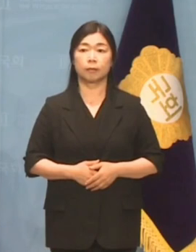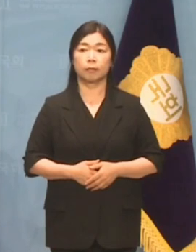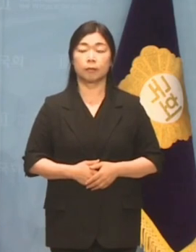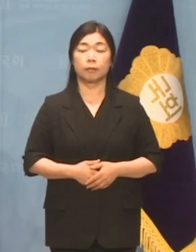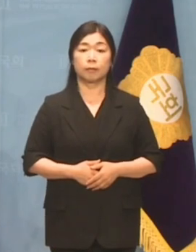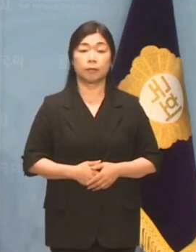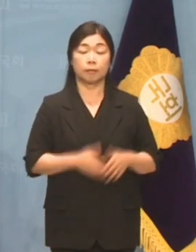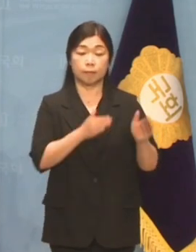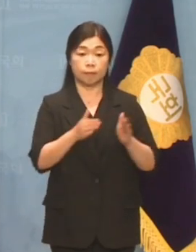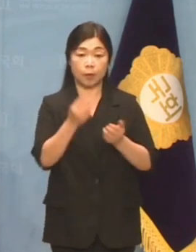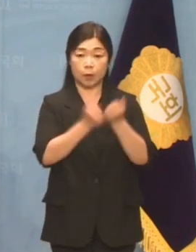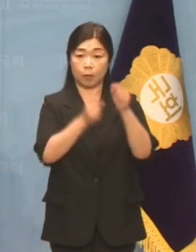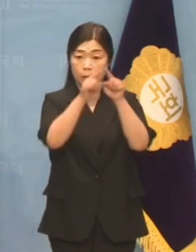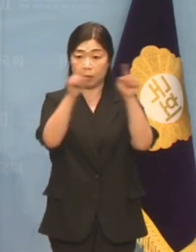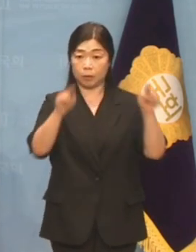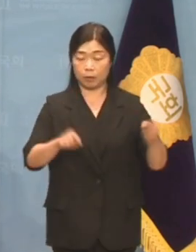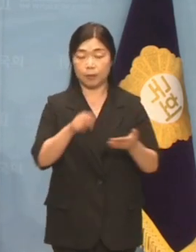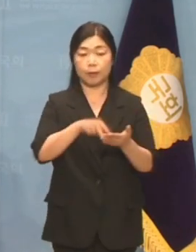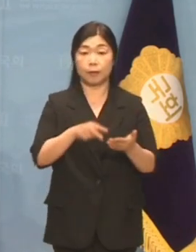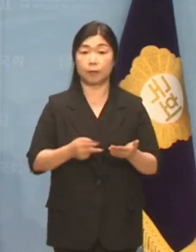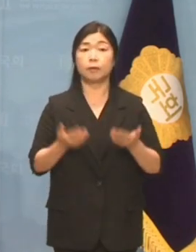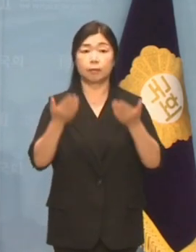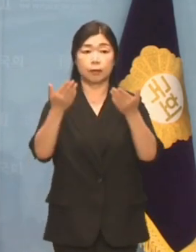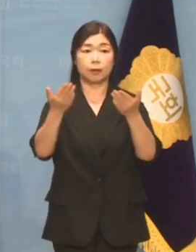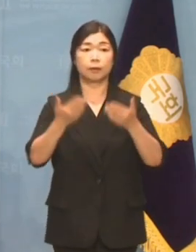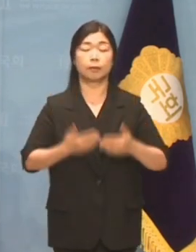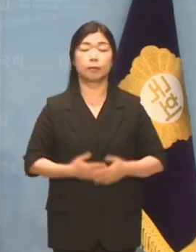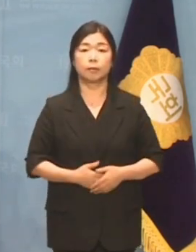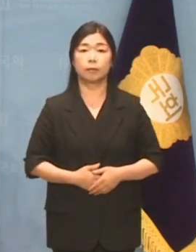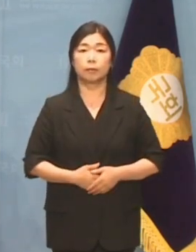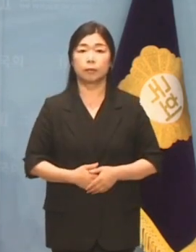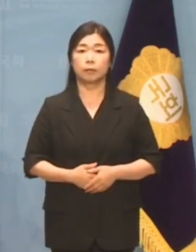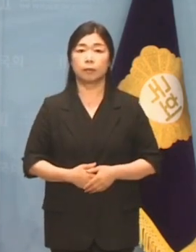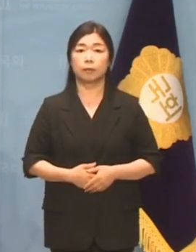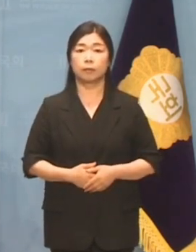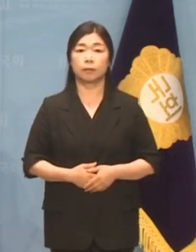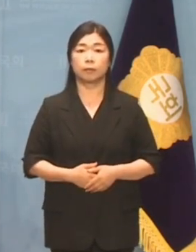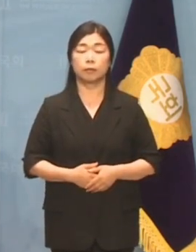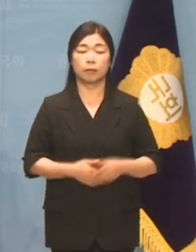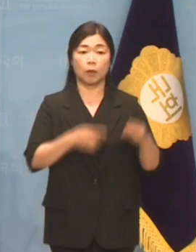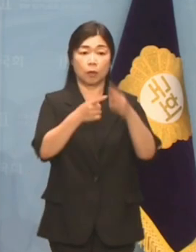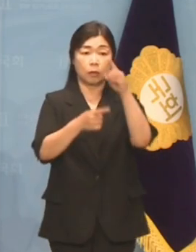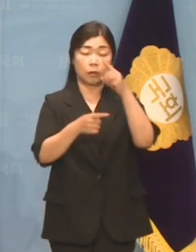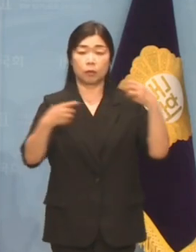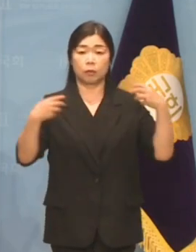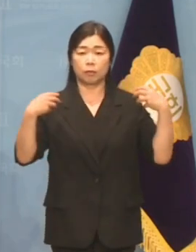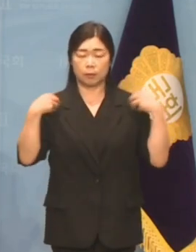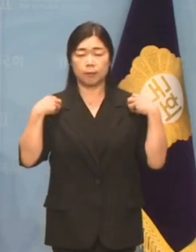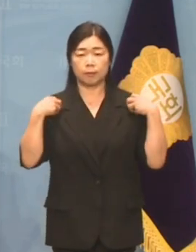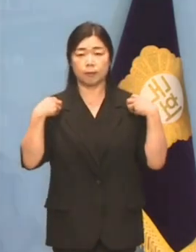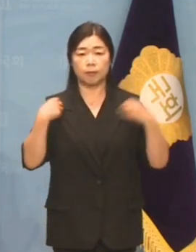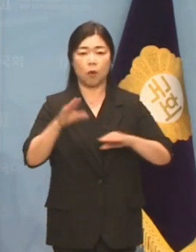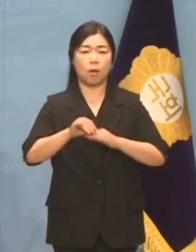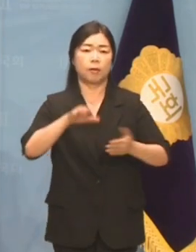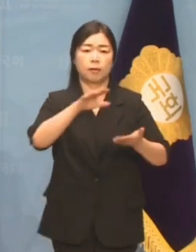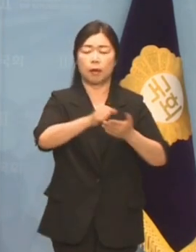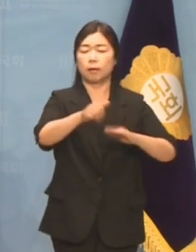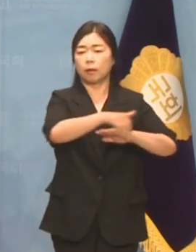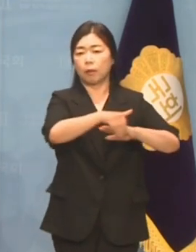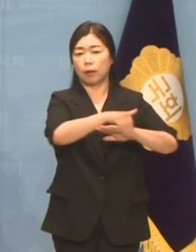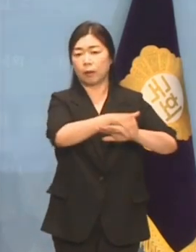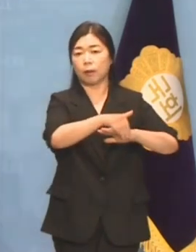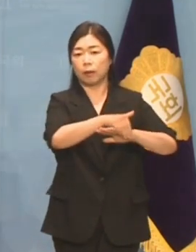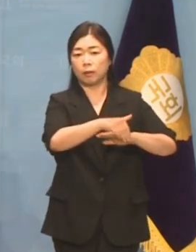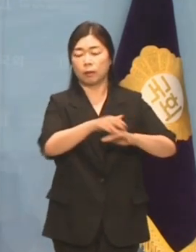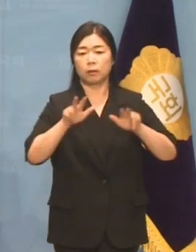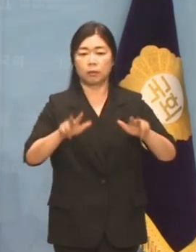이제 준비된 성명서를 낭독하도록 하겠습니다. 윤석열 정권의 전방위적인 언론장악 시도